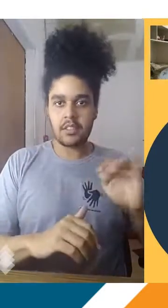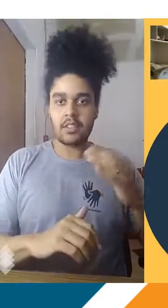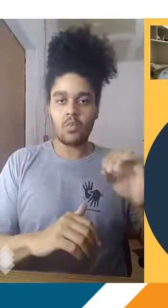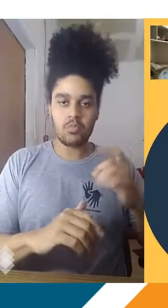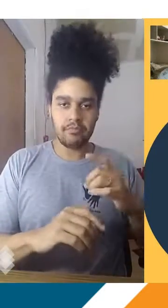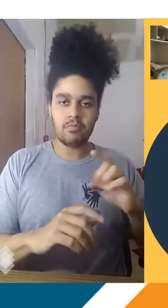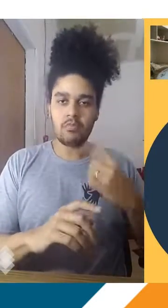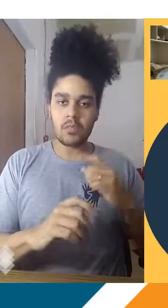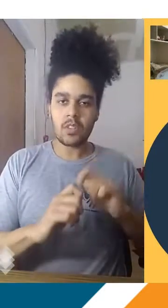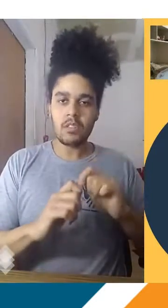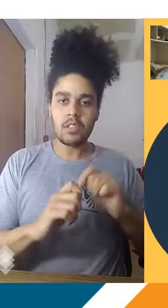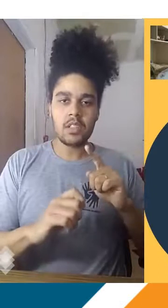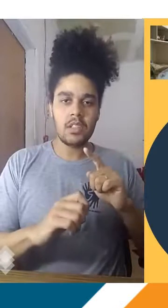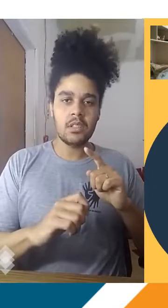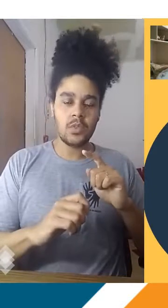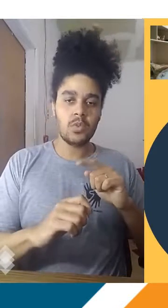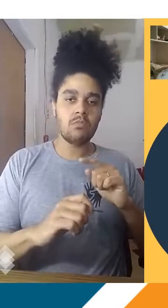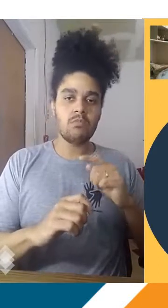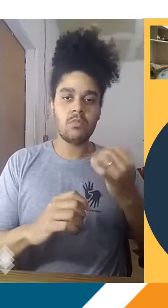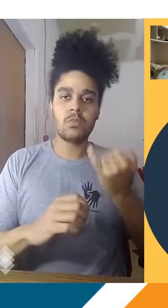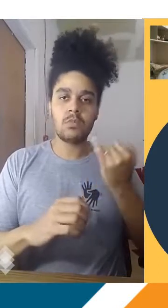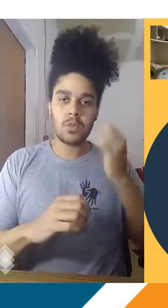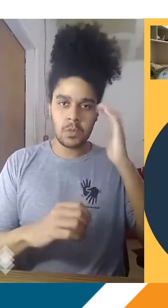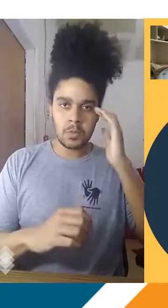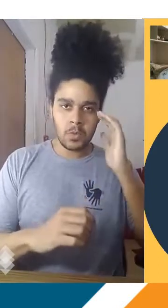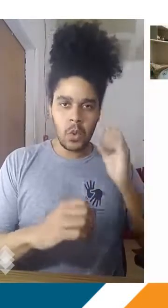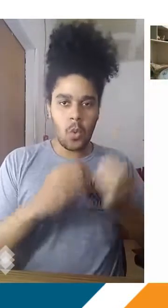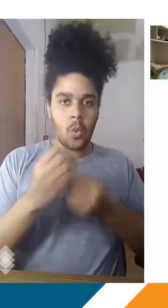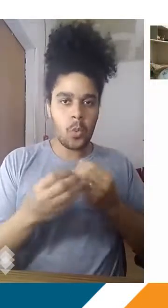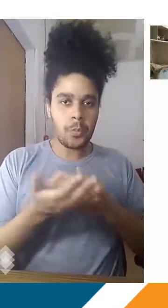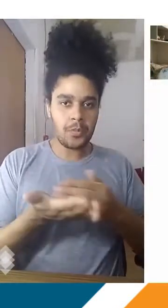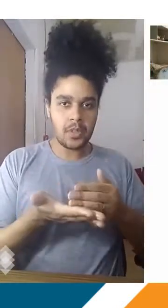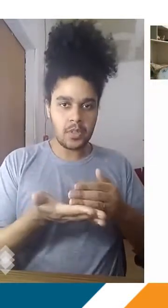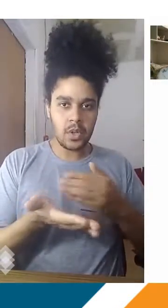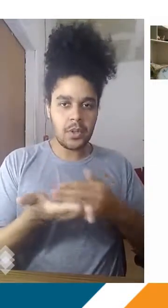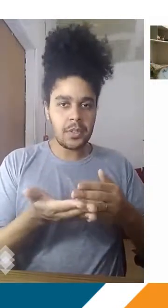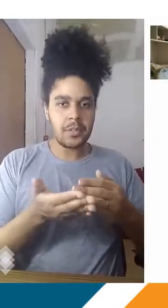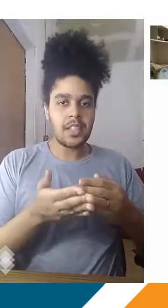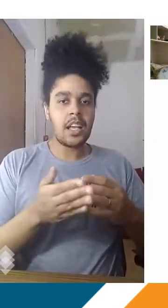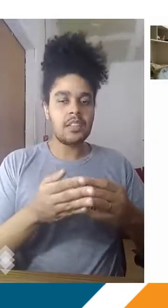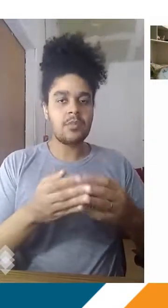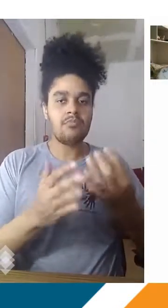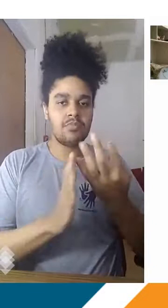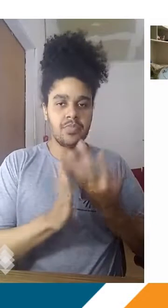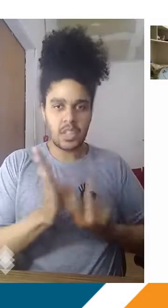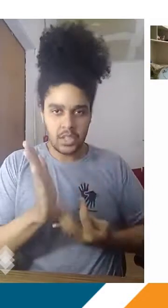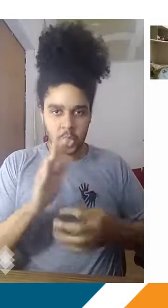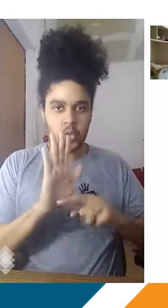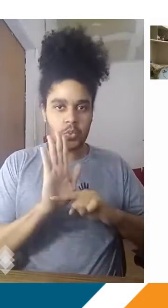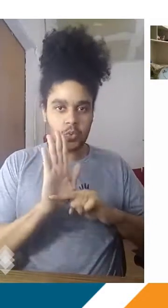Para a gente poder fazer isso, é muito importante que entendamos onde devemos começar. E o que a gente vai fazer? A gente sempre vai começar pelos